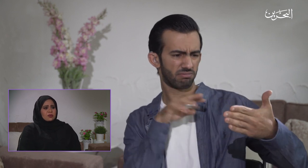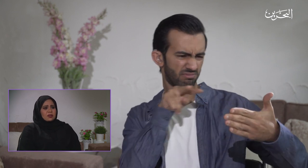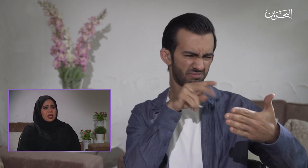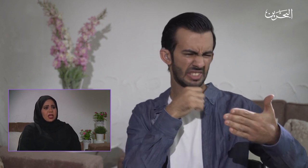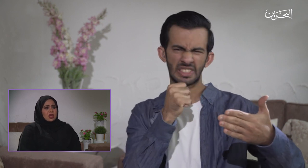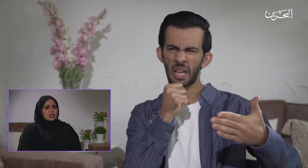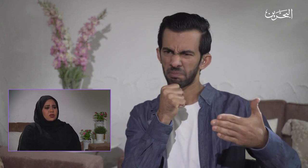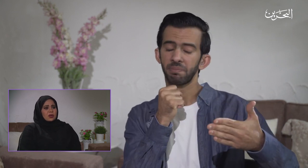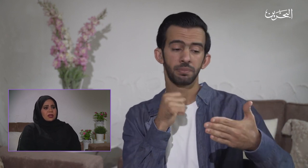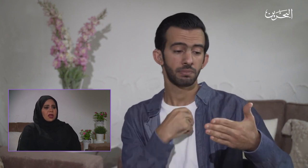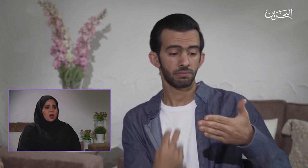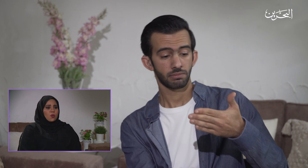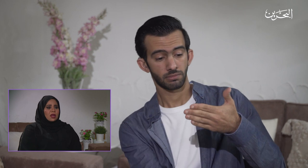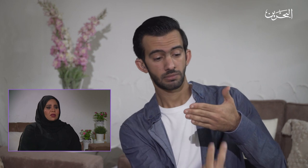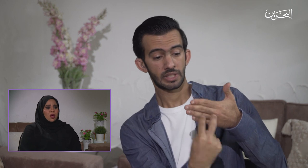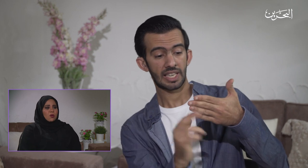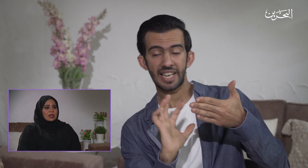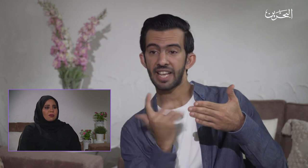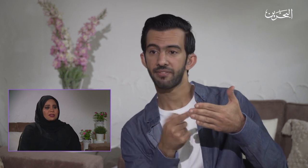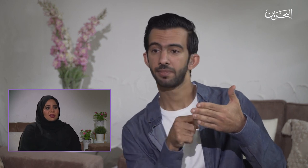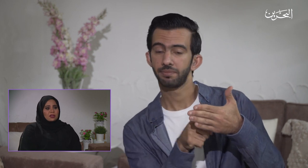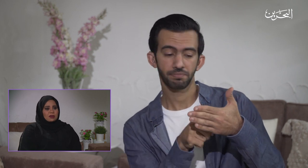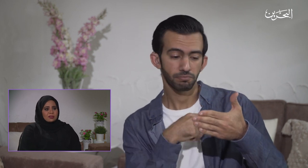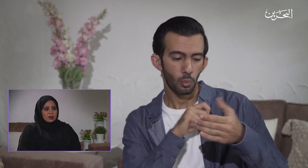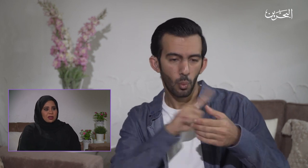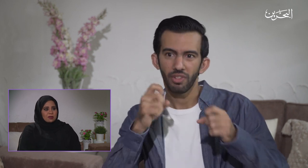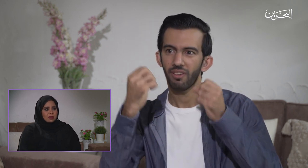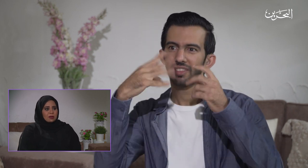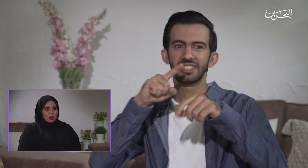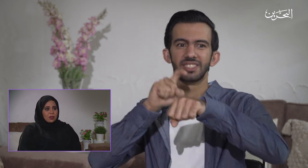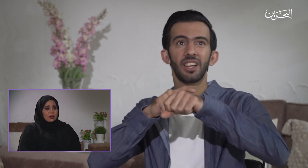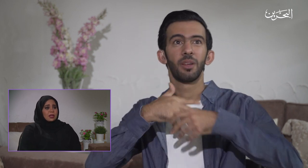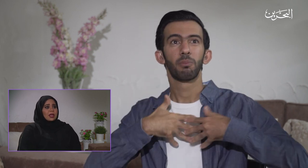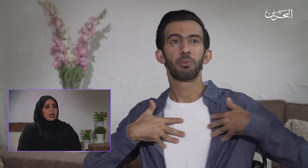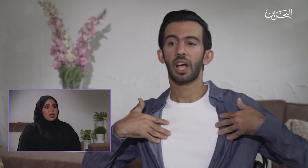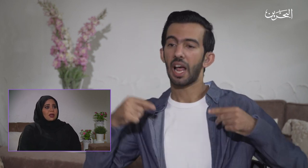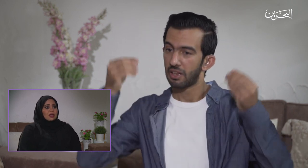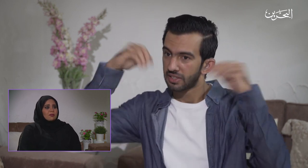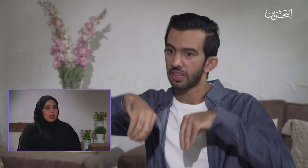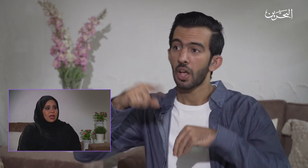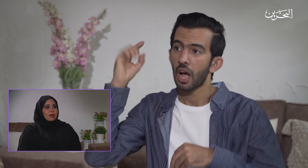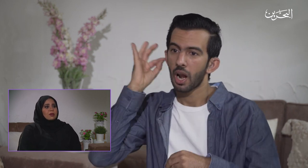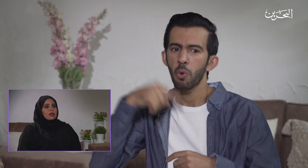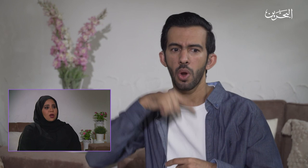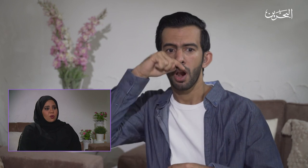انه شلون انه هو يحاول انه ما يصير انعكاس في المناظر، فحب انه هو